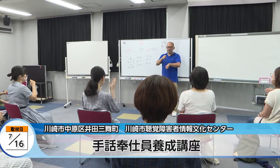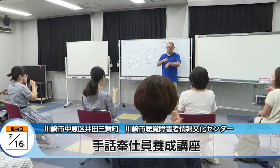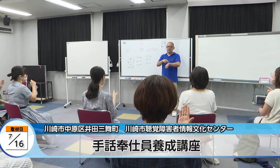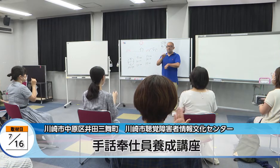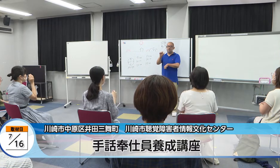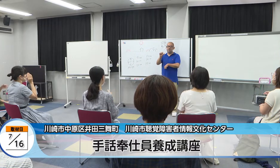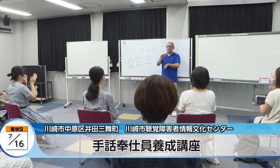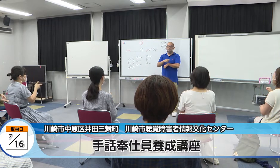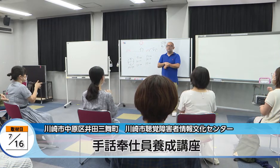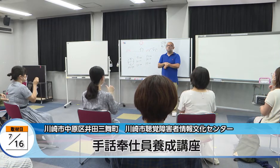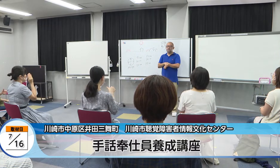れました。